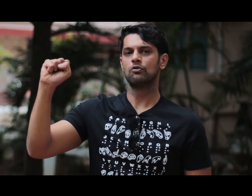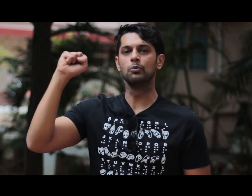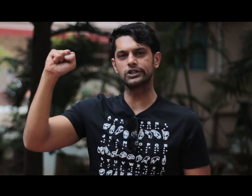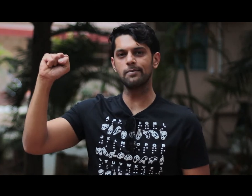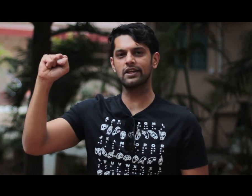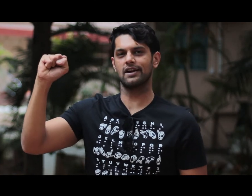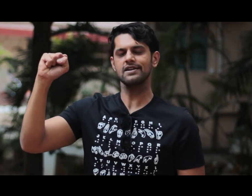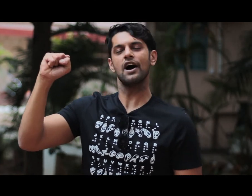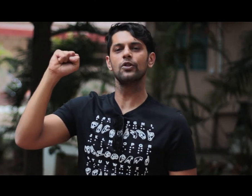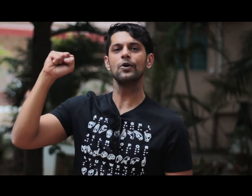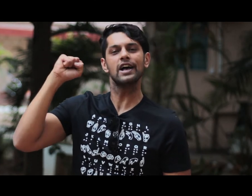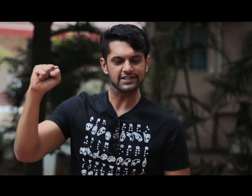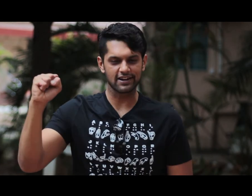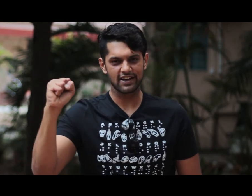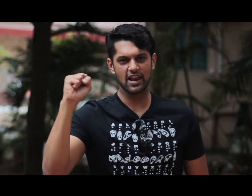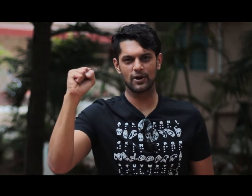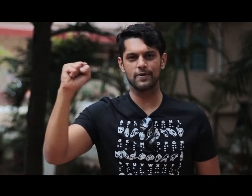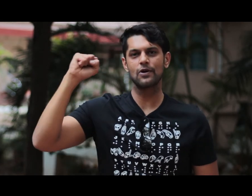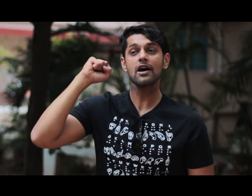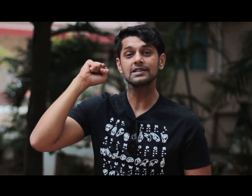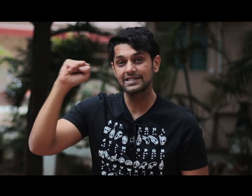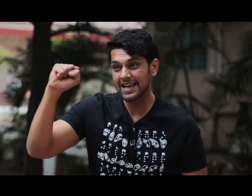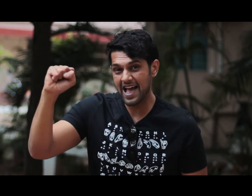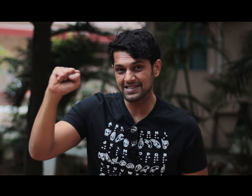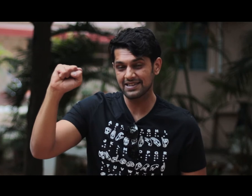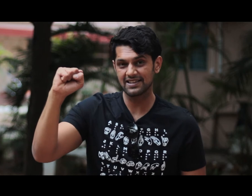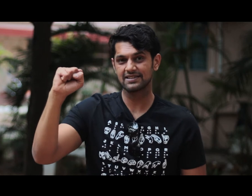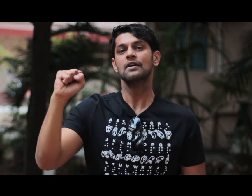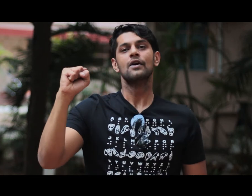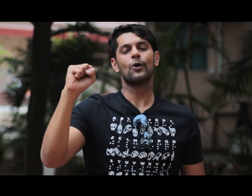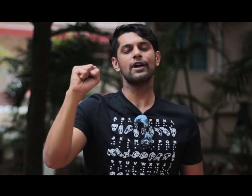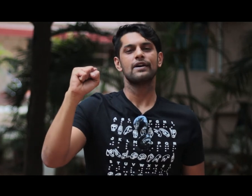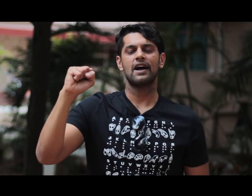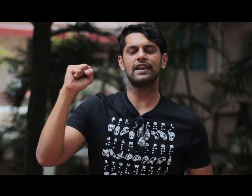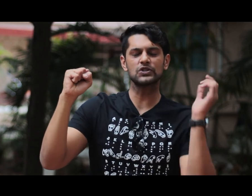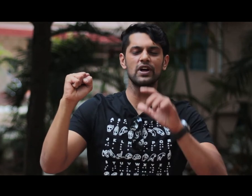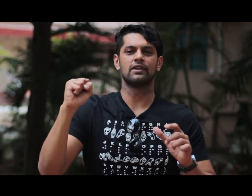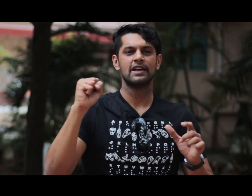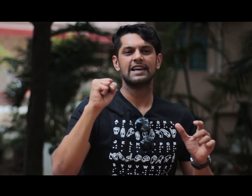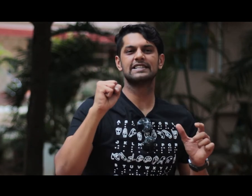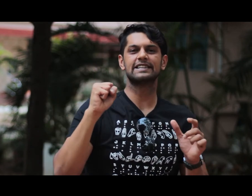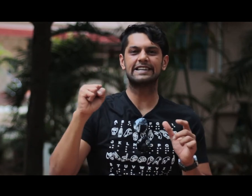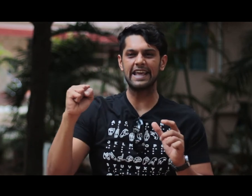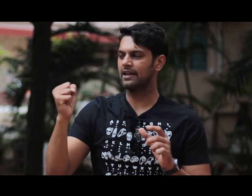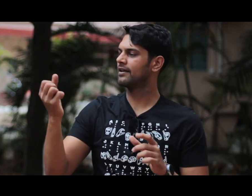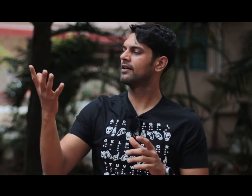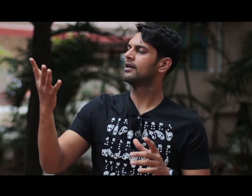ಒಂದು ಮುಷ್ಟಿ ಮಾಡಿದ್ರೆ ಅದು ಎಸ್ ಆಗುತ್ತೆ ಎಲ್ ಎಮ್ ಎನ್ ಓ ಪಿ ಕ್ಯೂ ಆರ್ ಎಸ್ ಎಸ್ ಎಸ್ ಓಕೆ ಆ್ಯಂಡ್ ದ ನೆಕ್ಸ್ಟ್ ಒನ್ ಇಸ್ ಟಿ